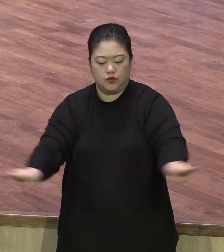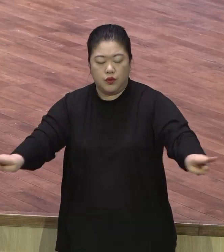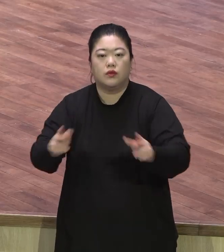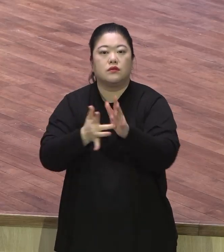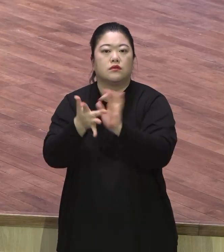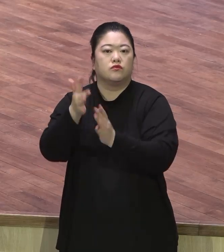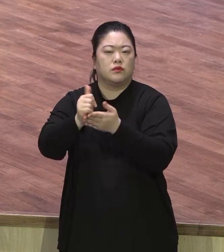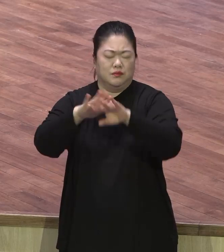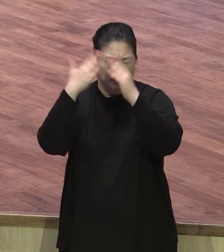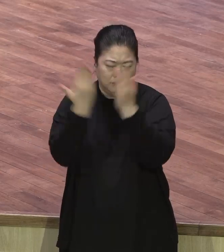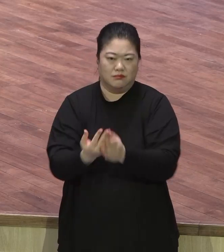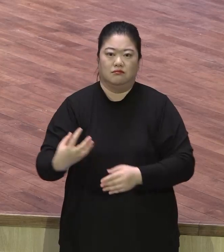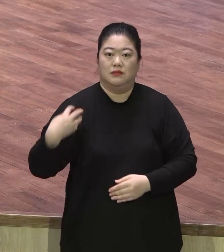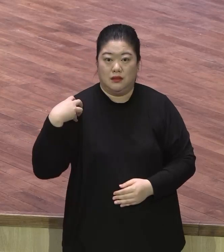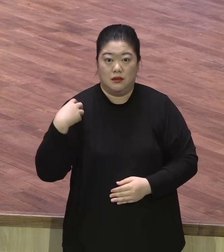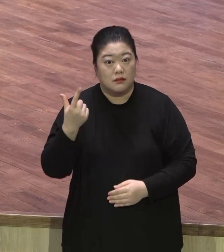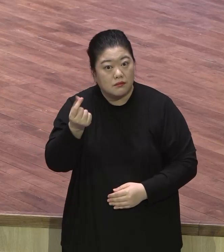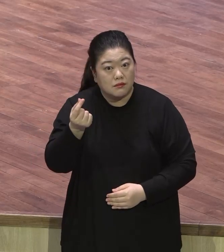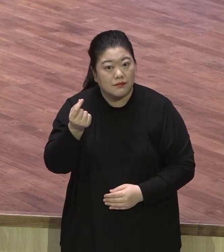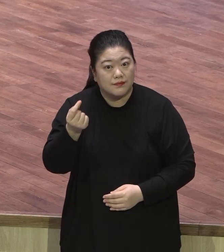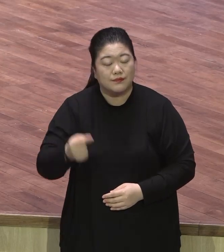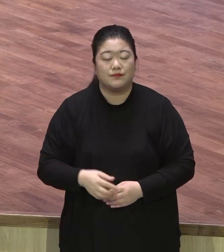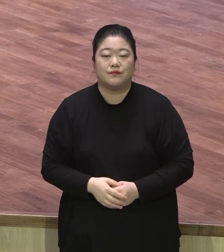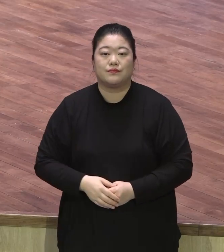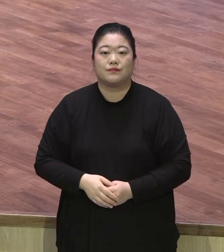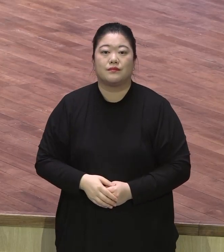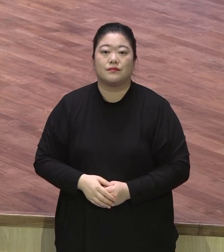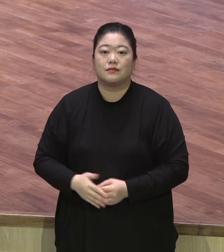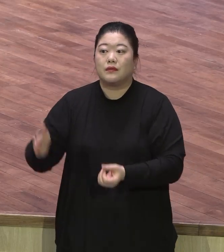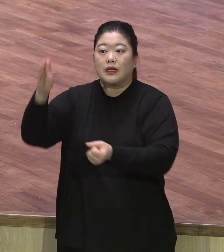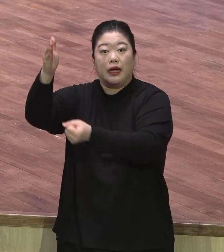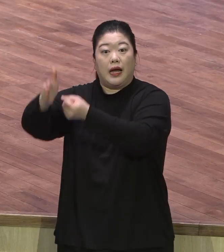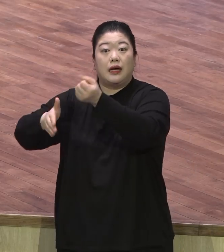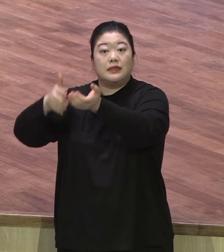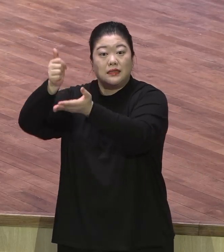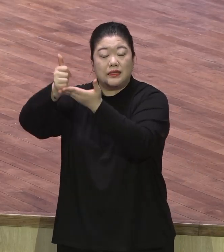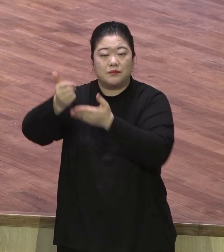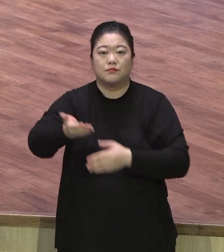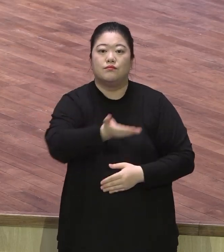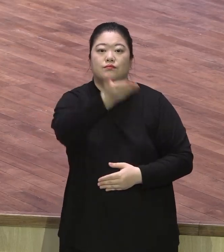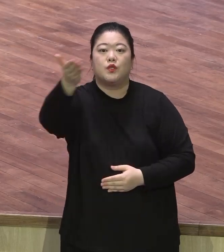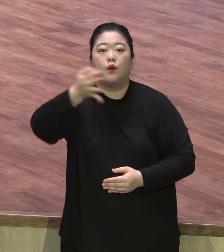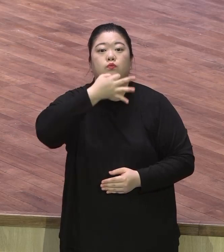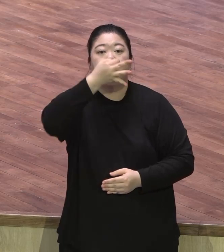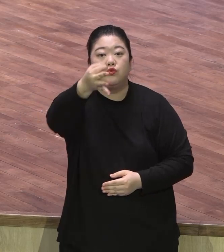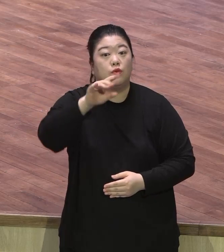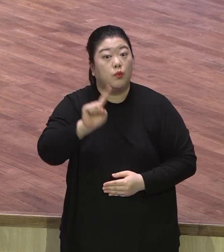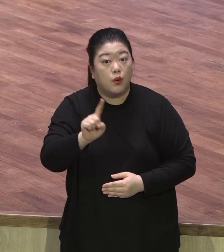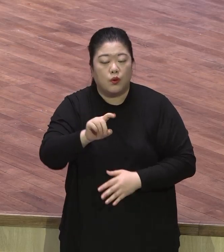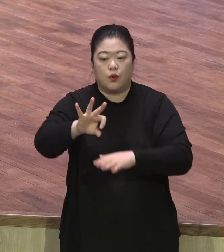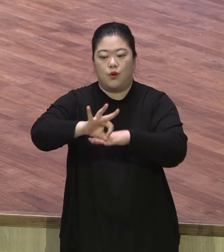하나님께서 저와 여러분을요 뭐라고 말씀합니까 왕같은 제사장이라고